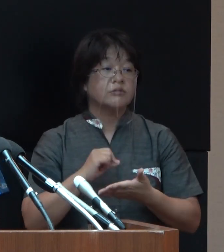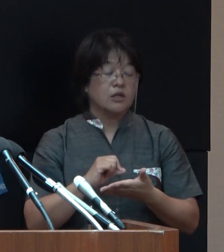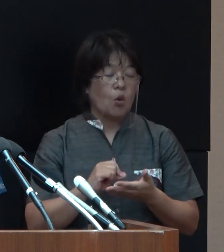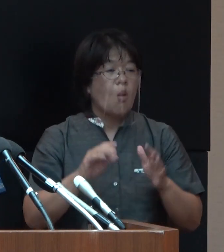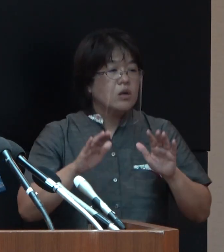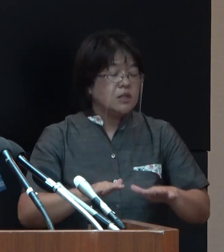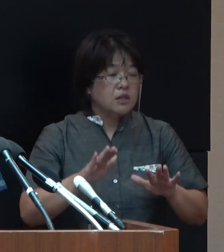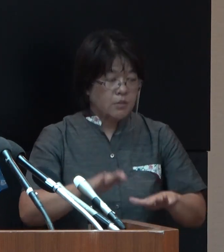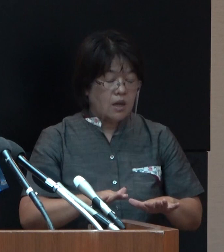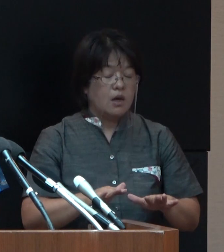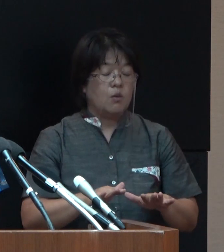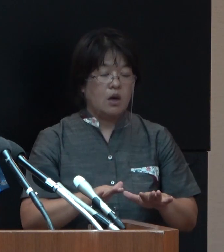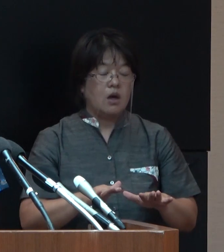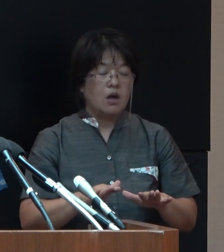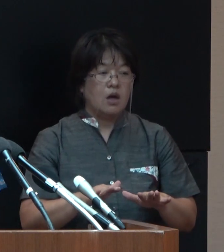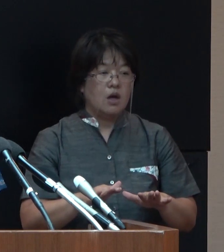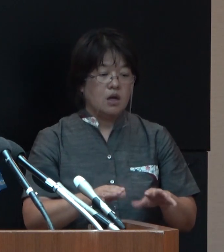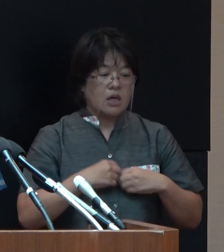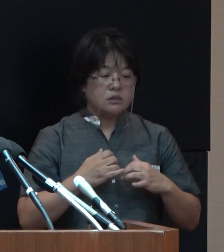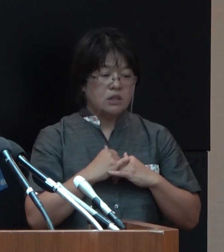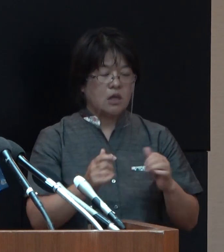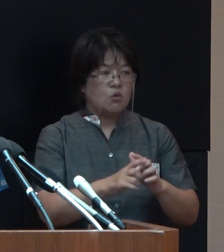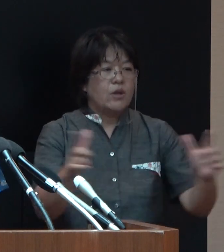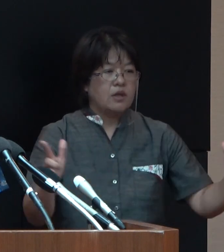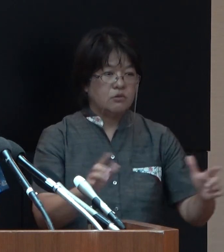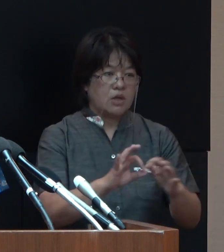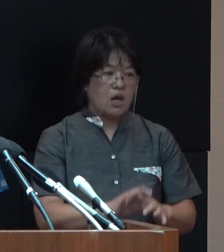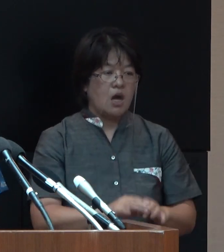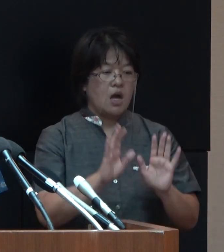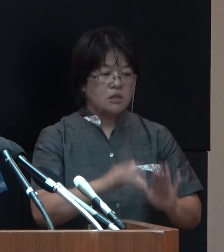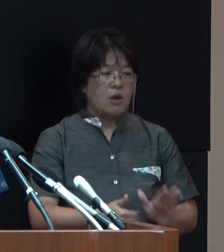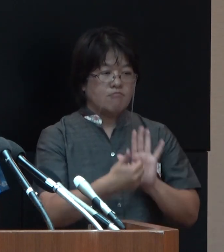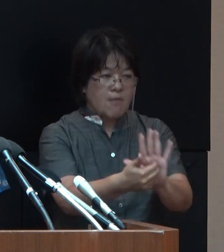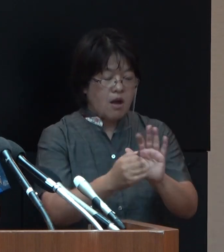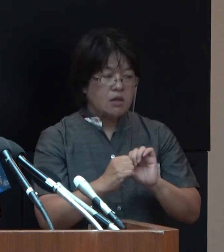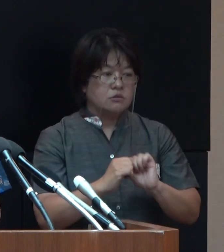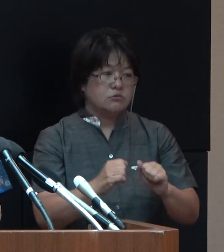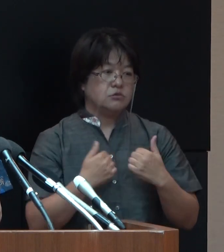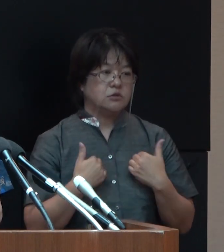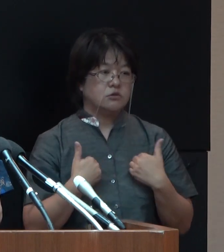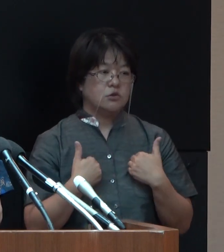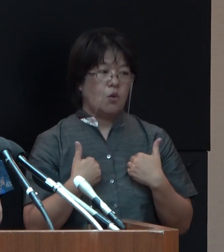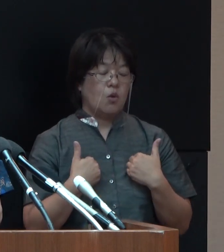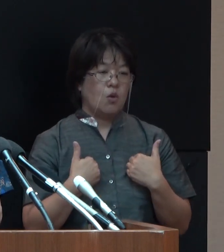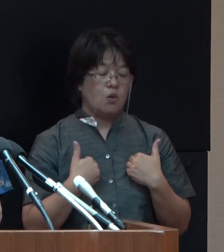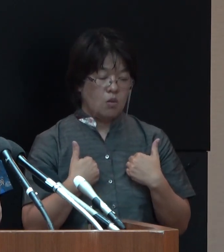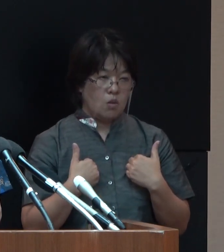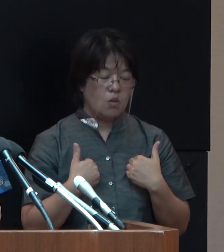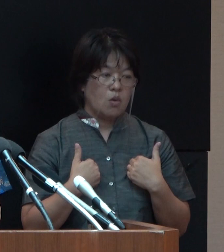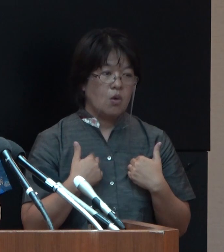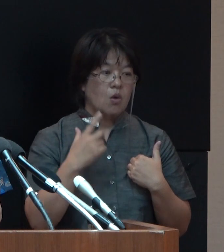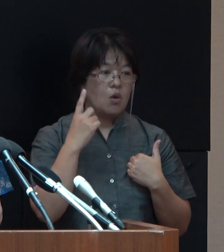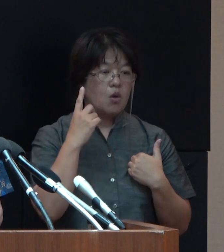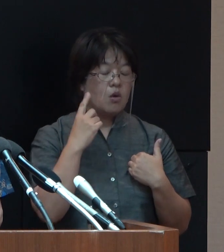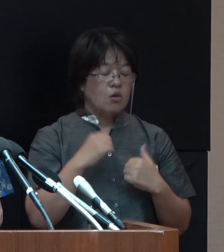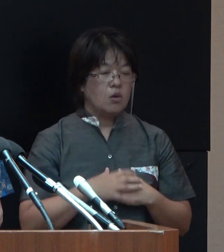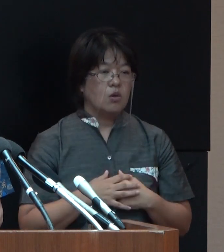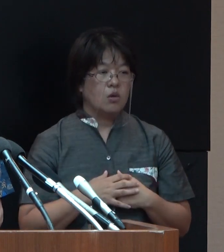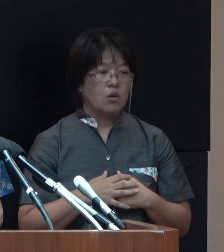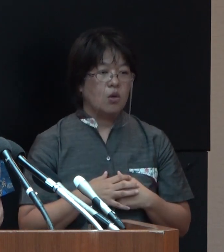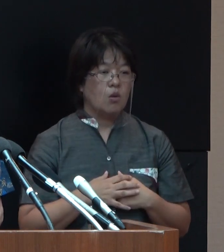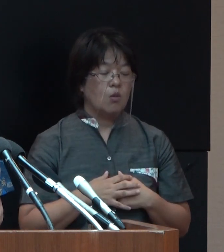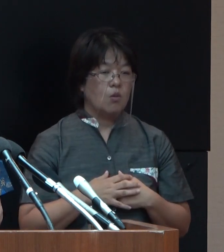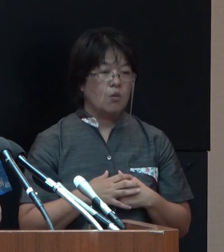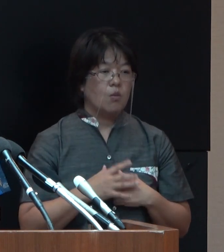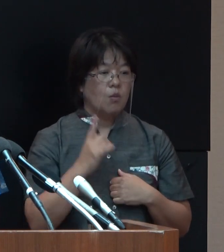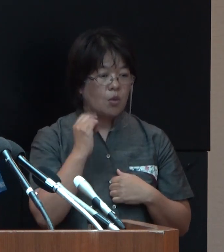感染拡大が爆発的に進んでいるからです。今食い止めなければもう 本当に食い止めるのが